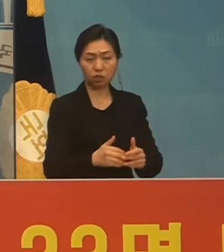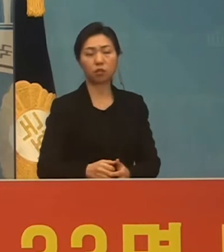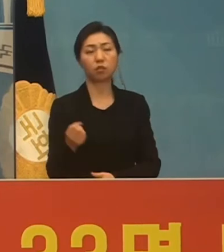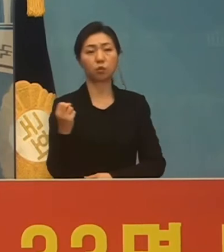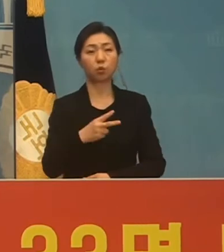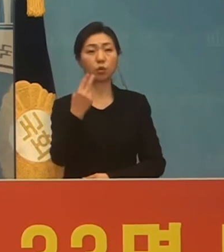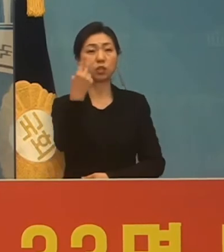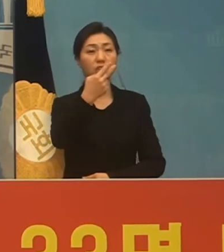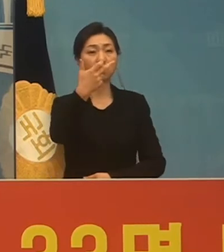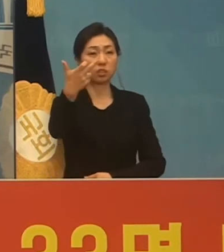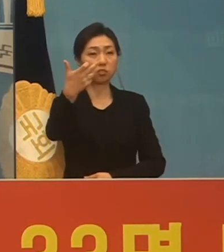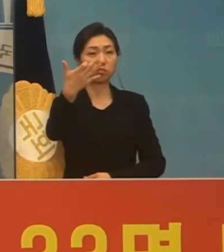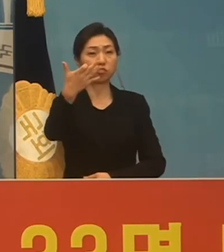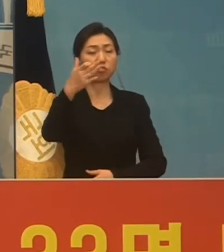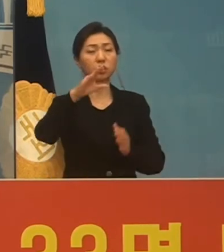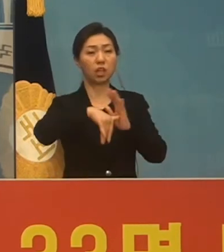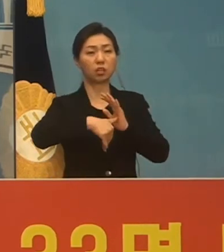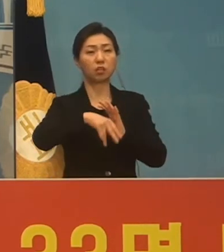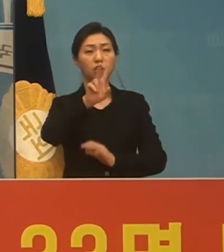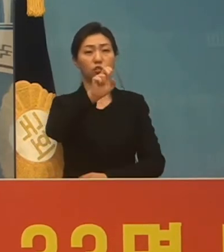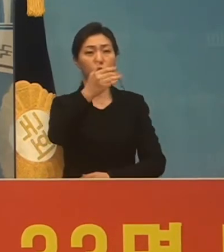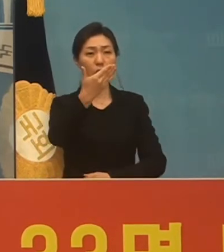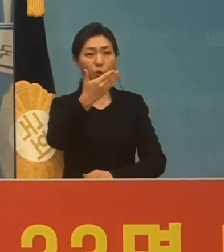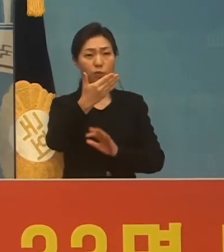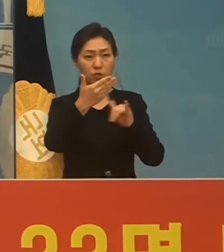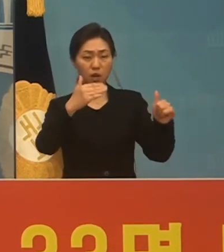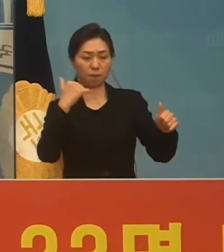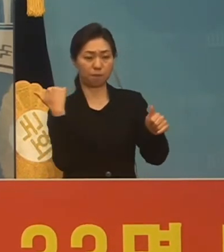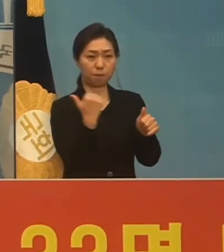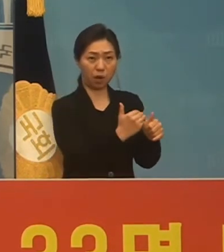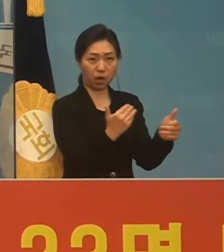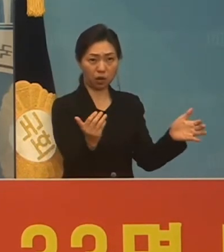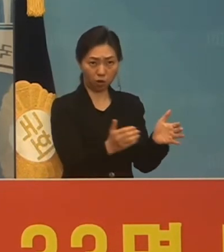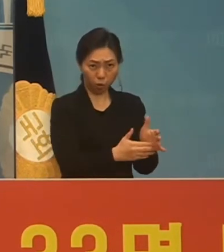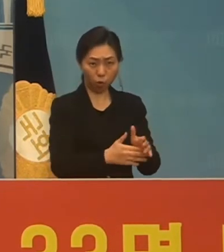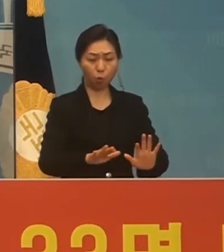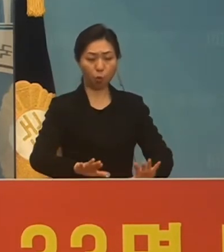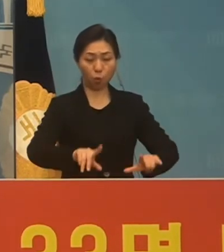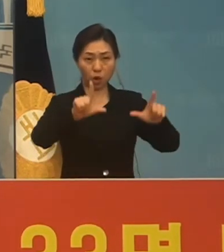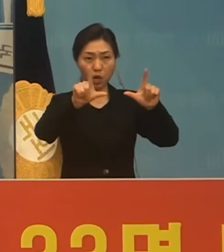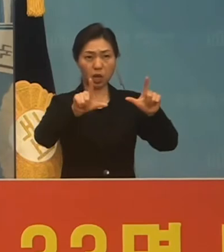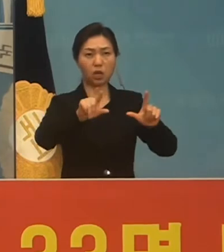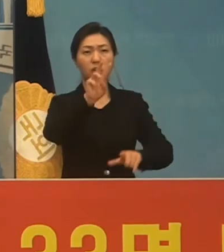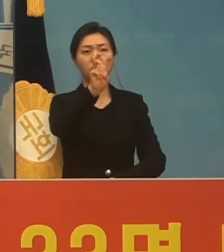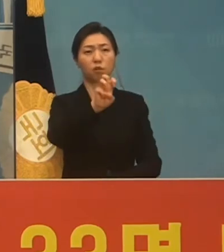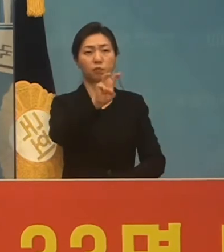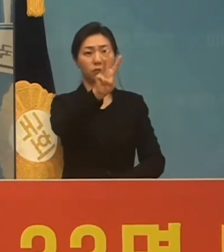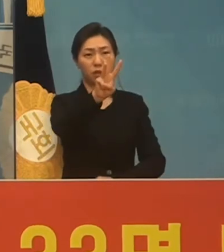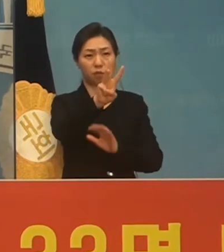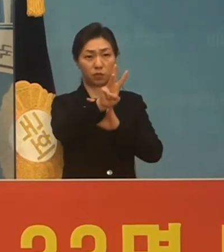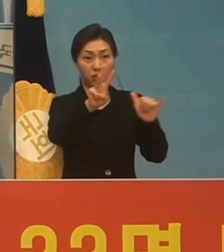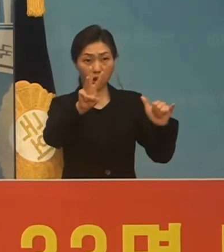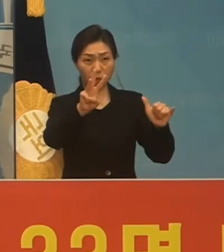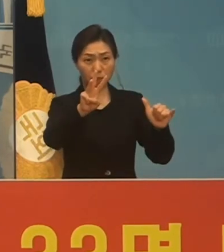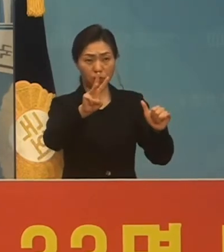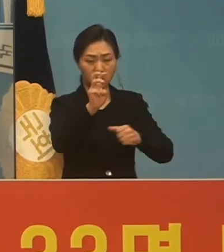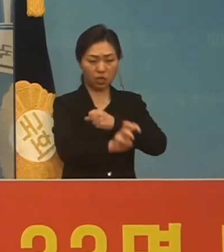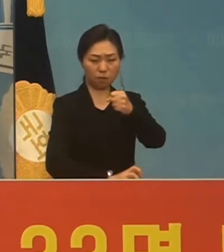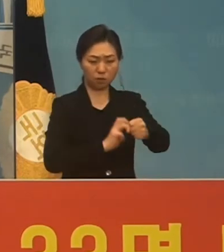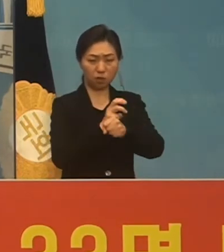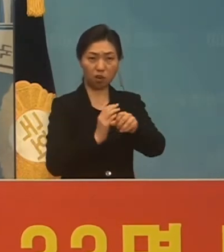2019년에는 29명 집단 해고에 이어 올해도 33명이 30년 가까이